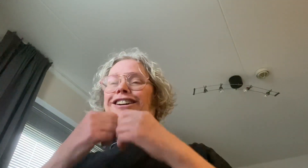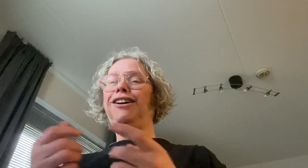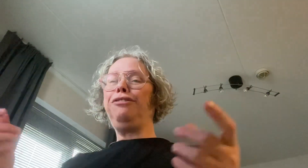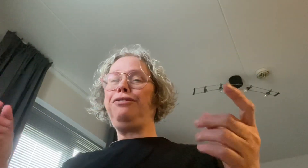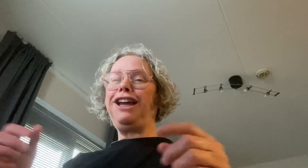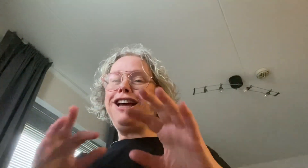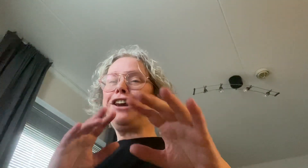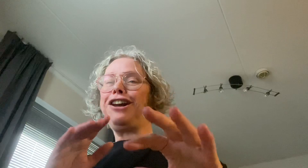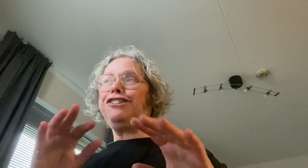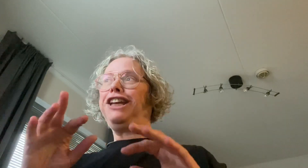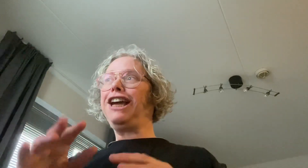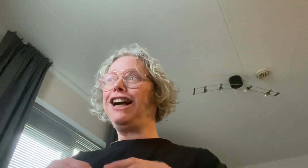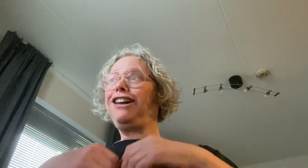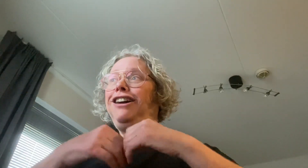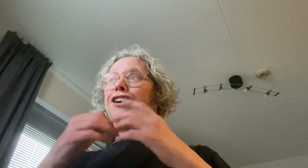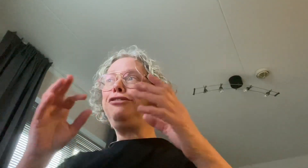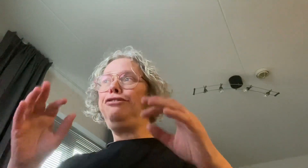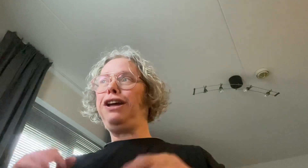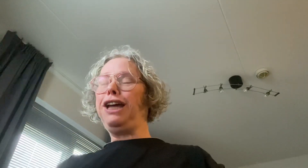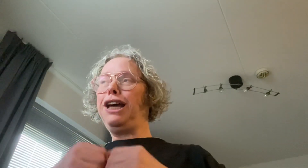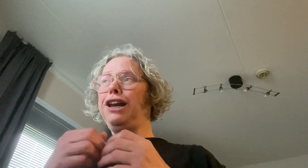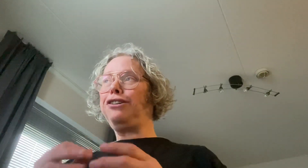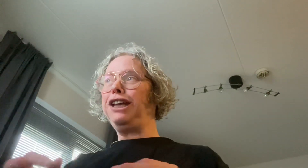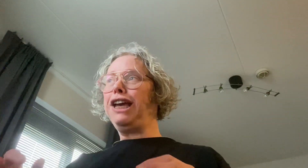oeh. Veronica, Veronica,